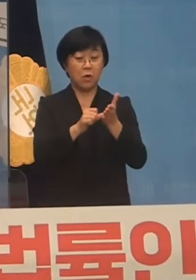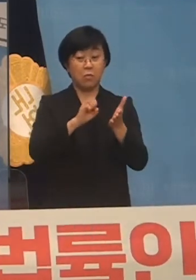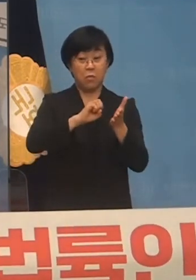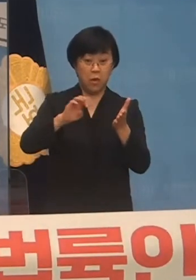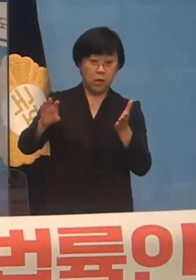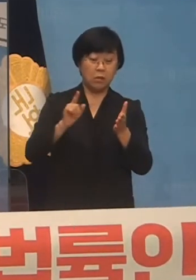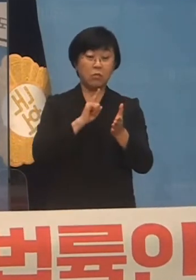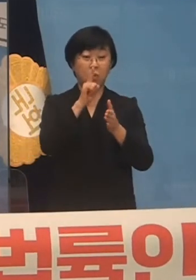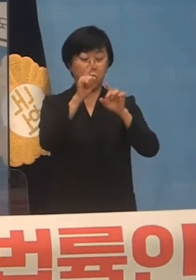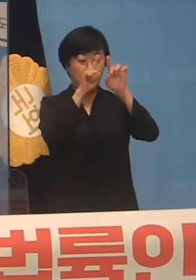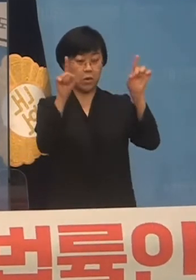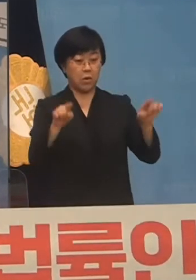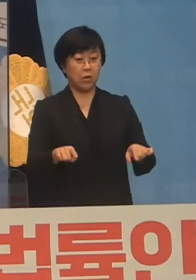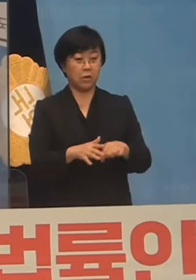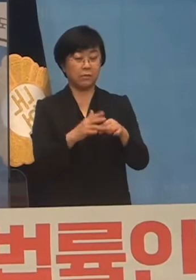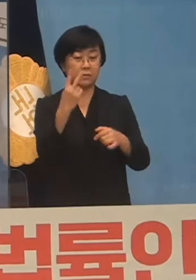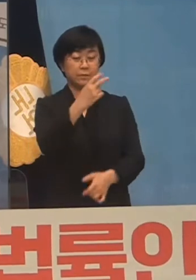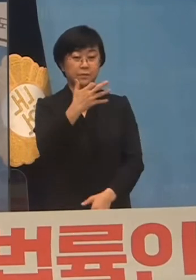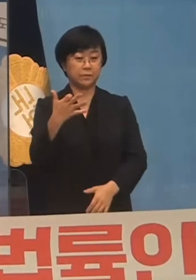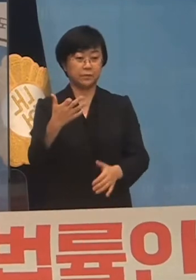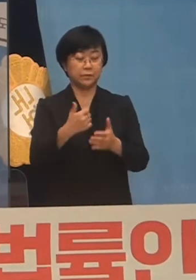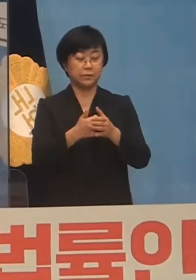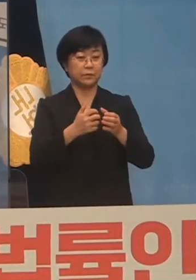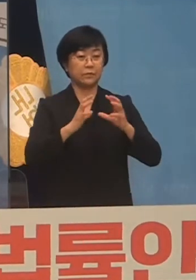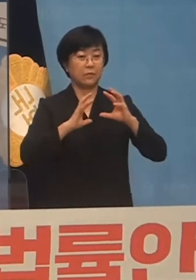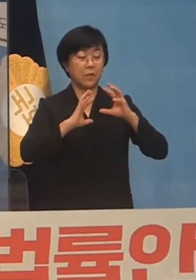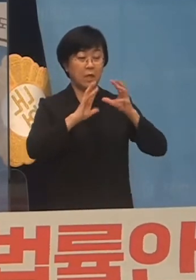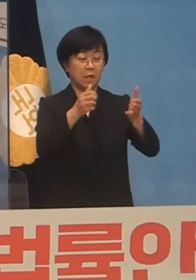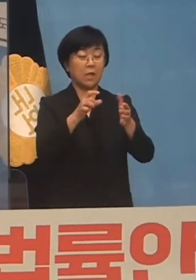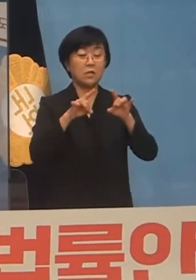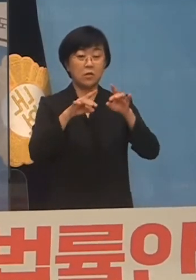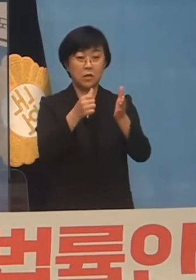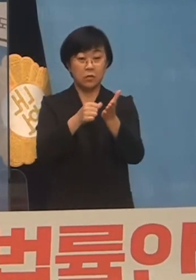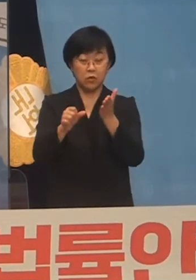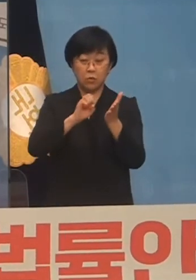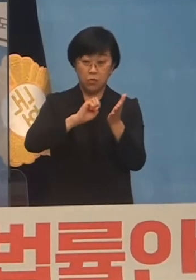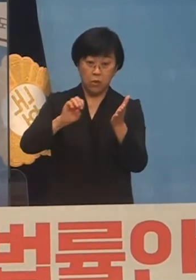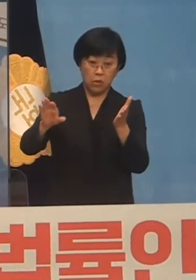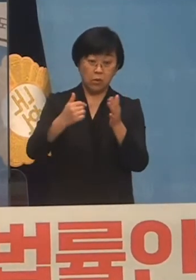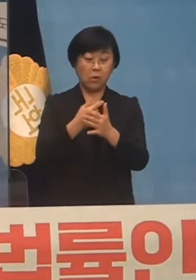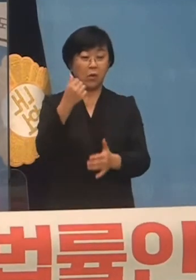따르면 2019년 세계 전자 폐기물은 총